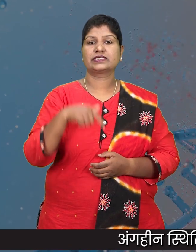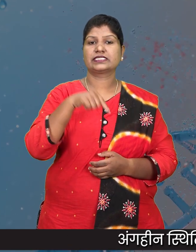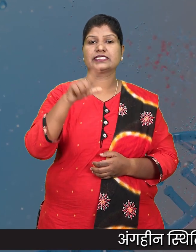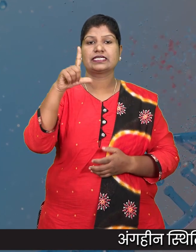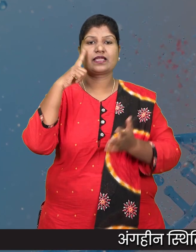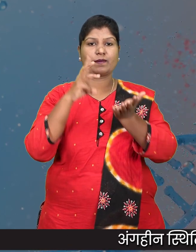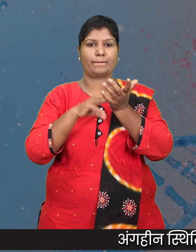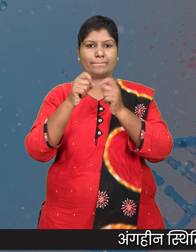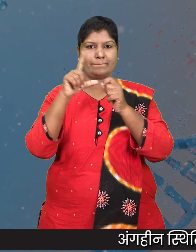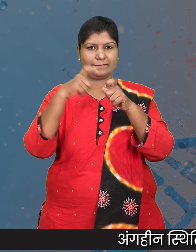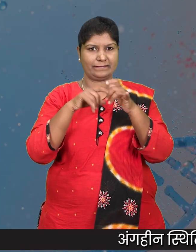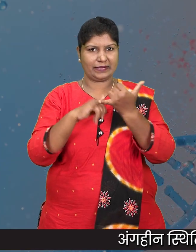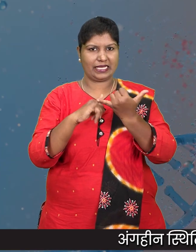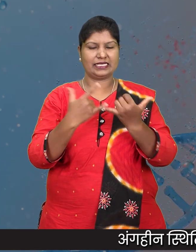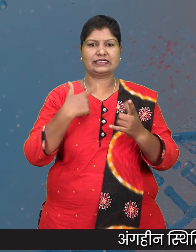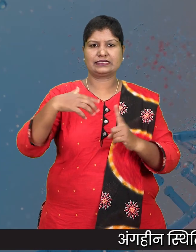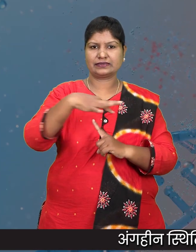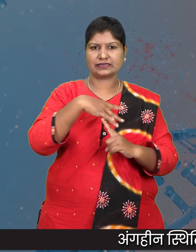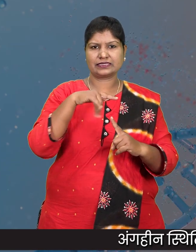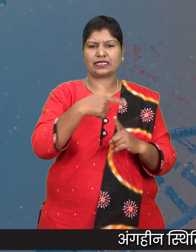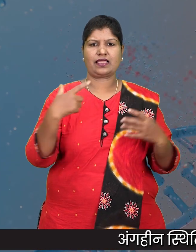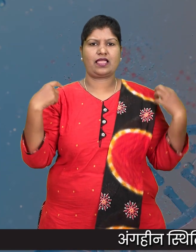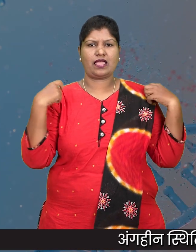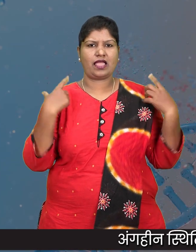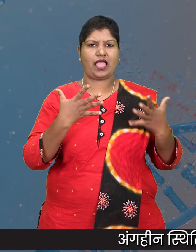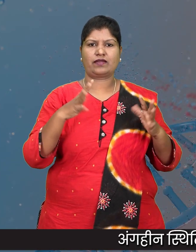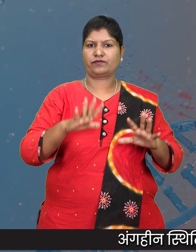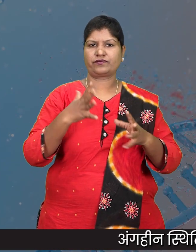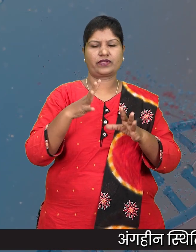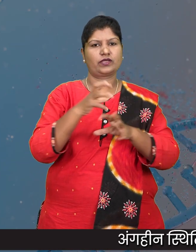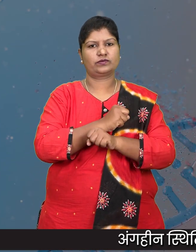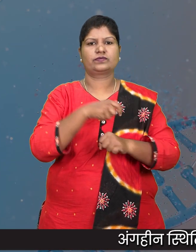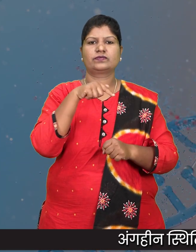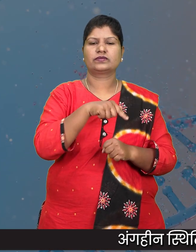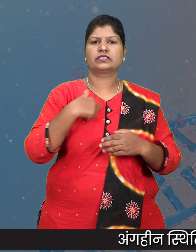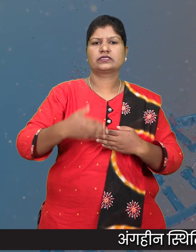अंगहीन स्थिति आगामी पीढ़ियों में संचरित हो गई।